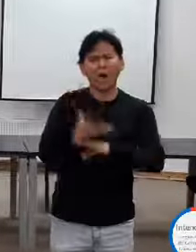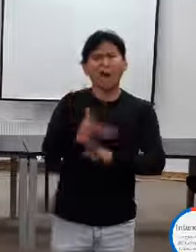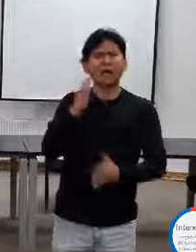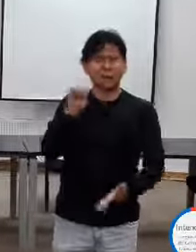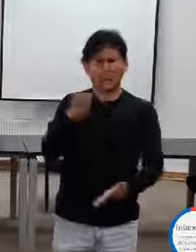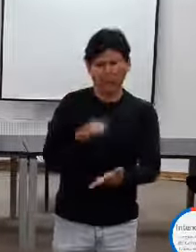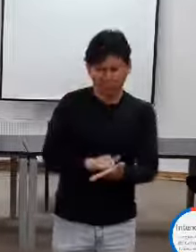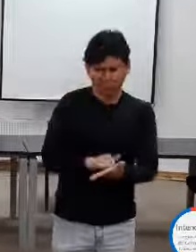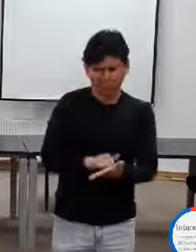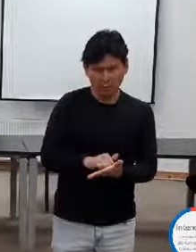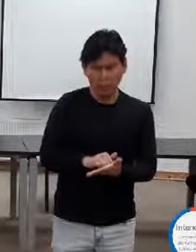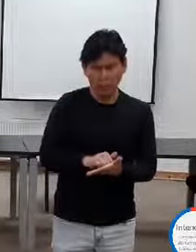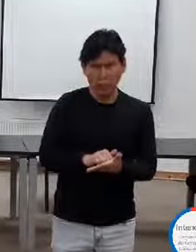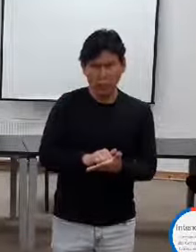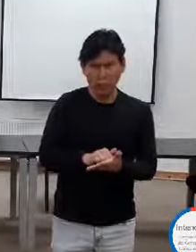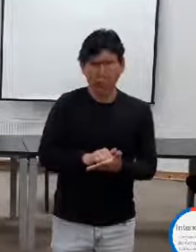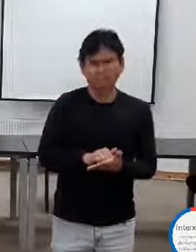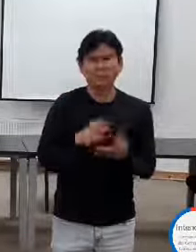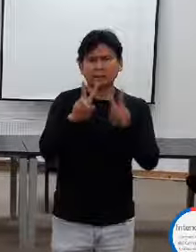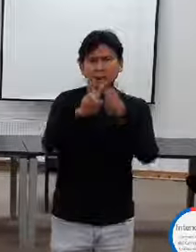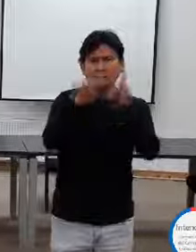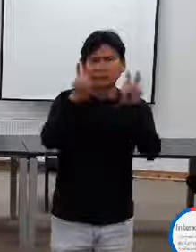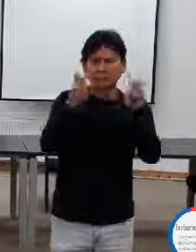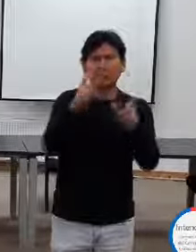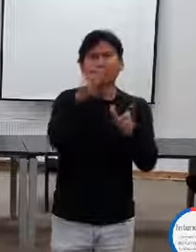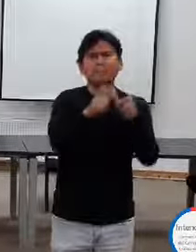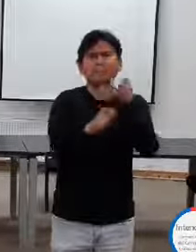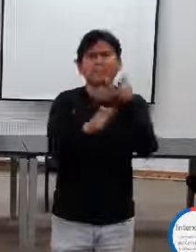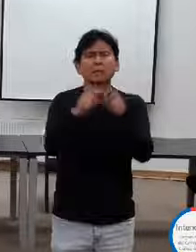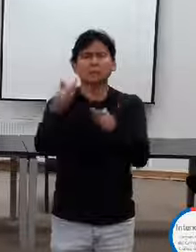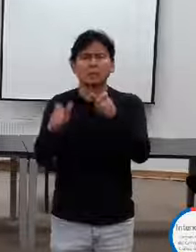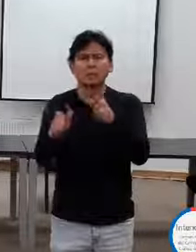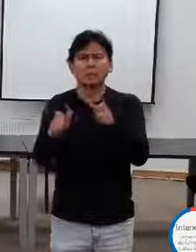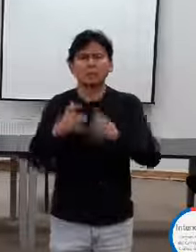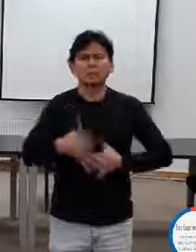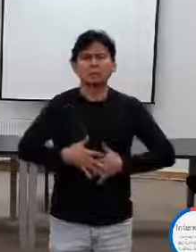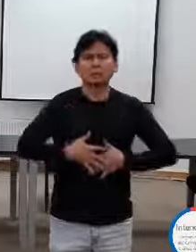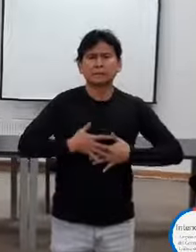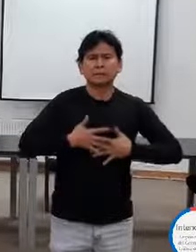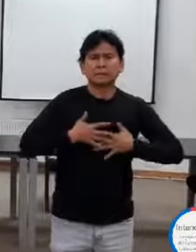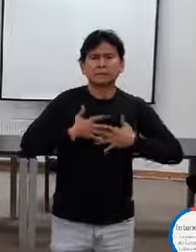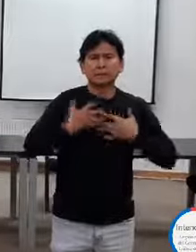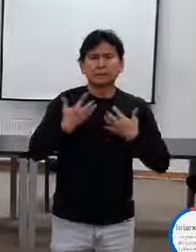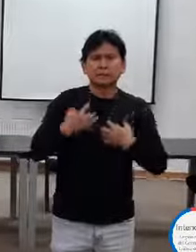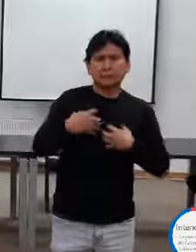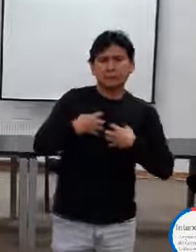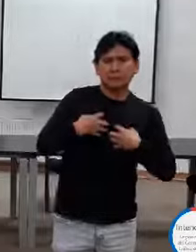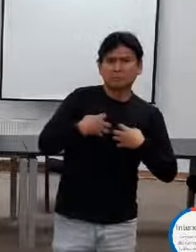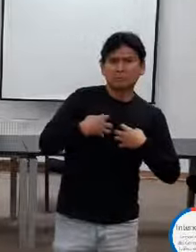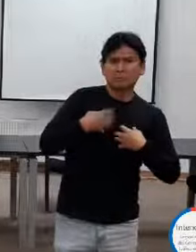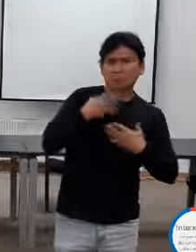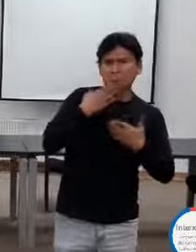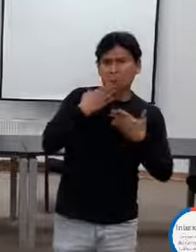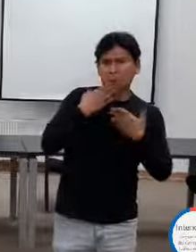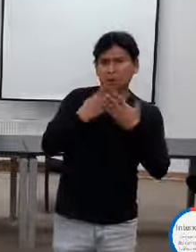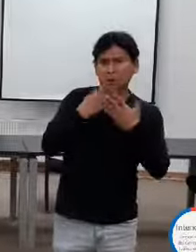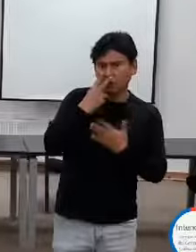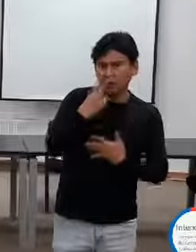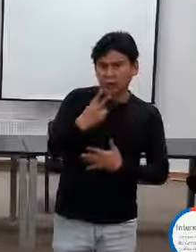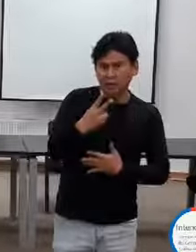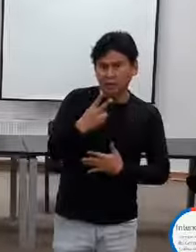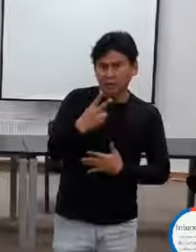llegado a nosotros como medio respecto de personas que se sienten un tanto intimidadas cuando ven la presencia